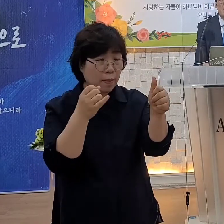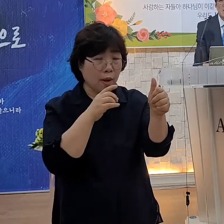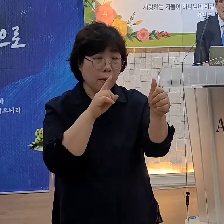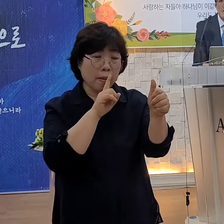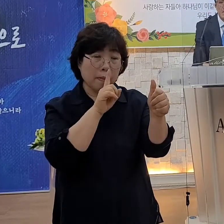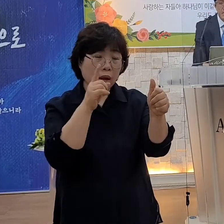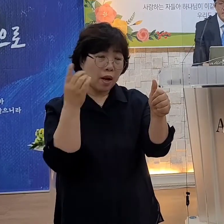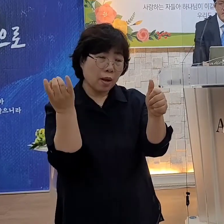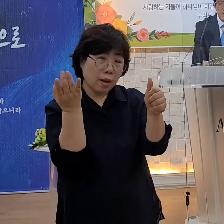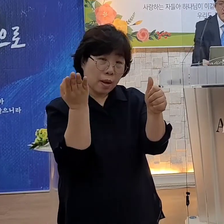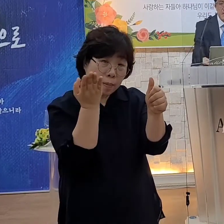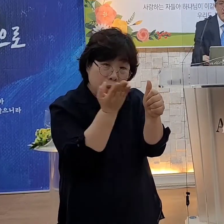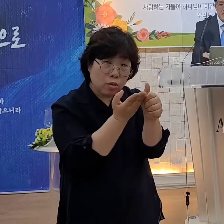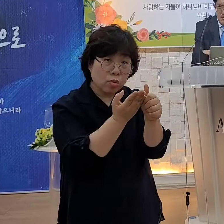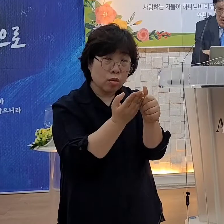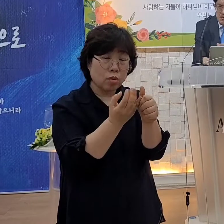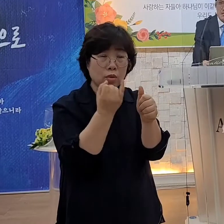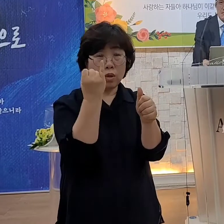하나님께서 뭐 하실까요?